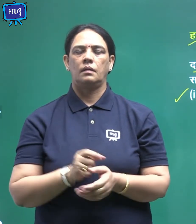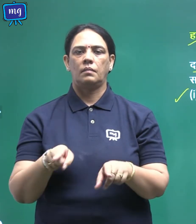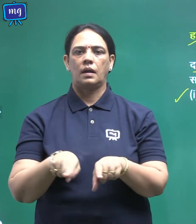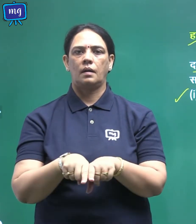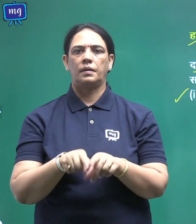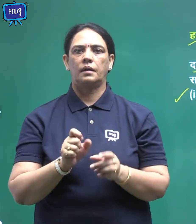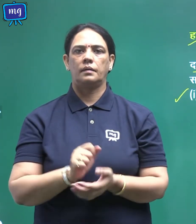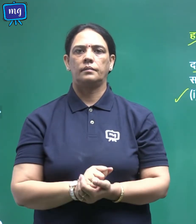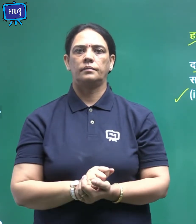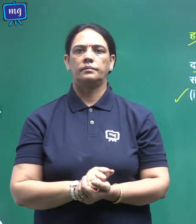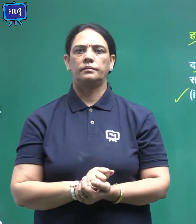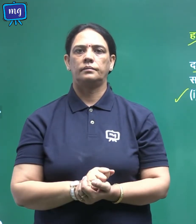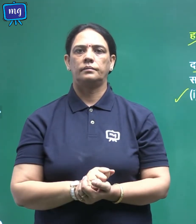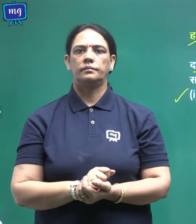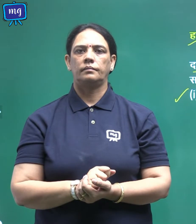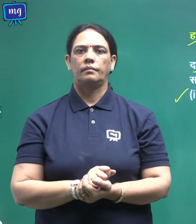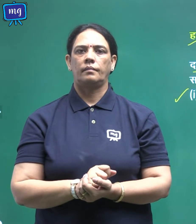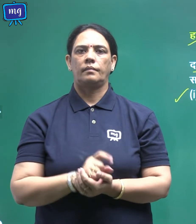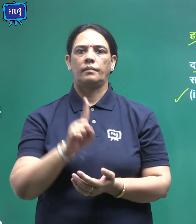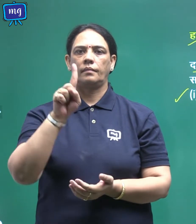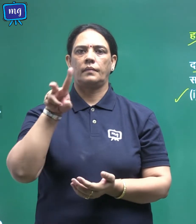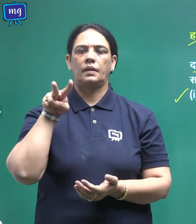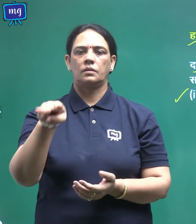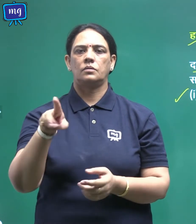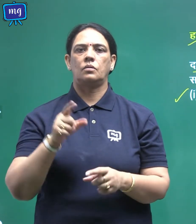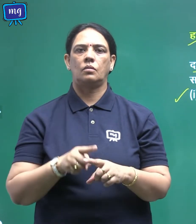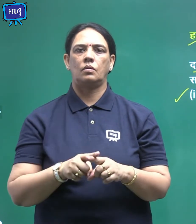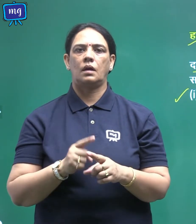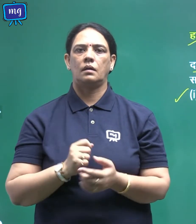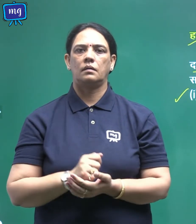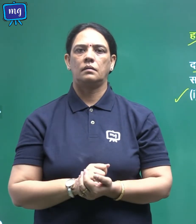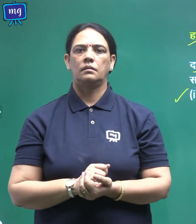बराबर 100 गुणा